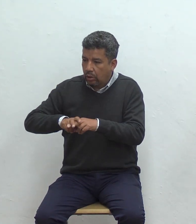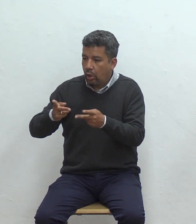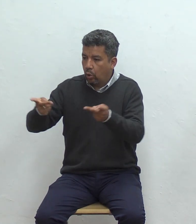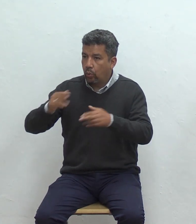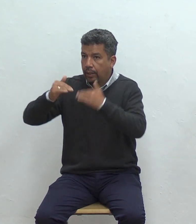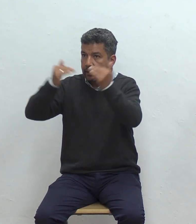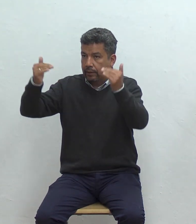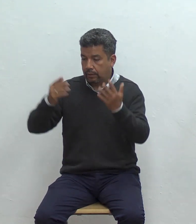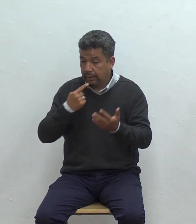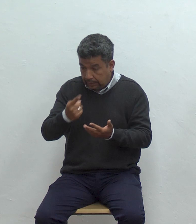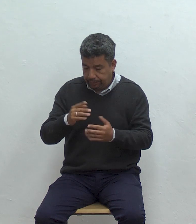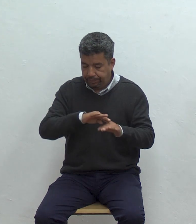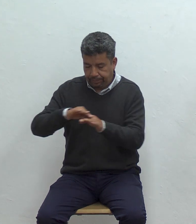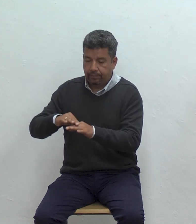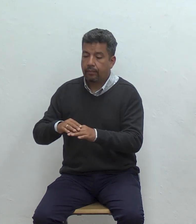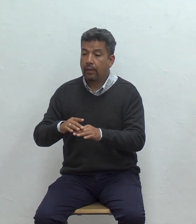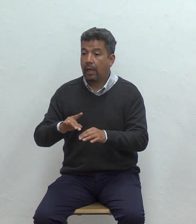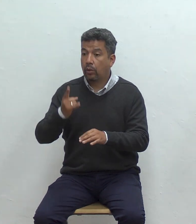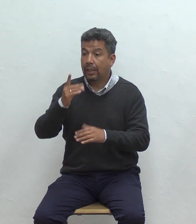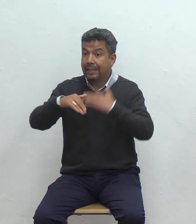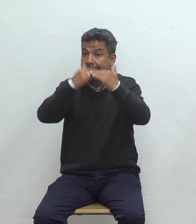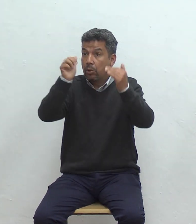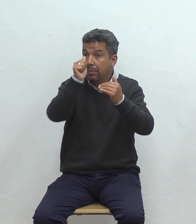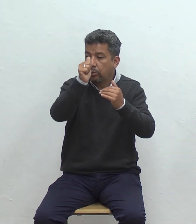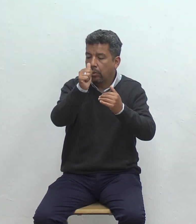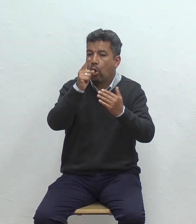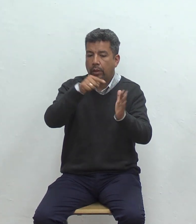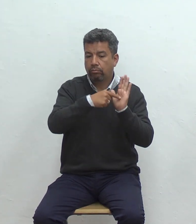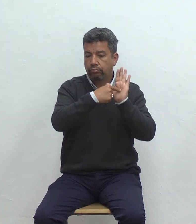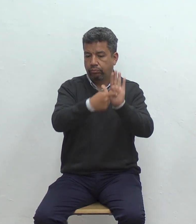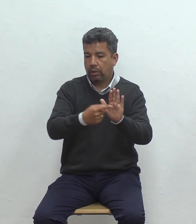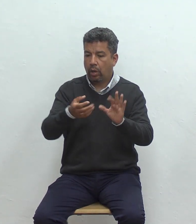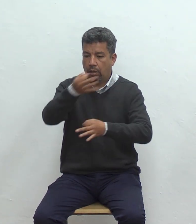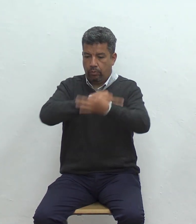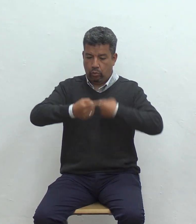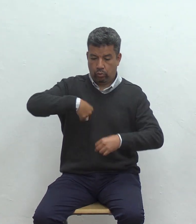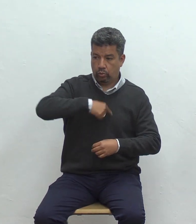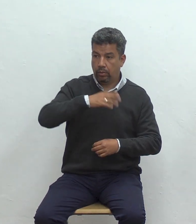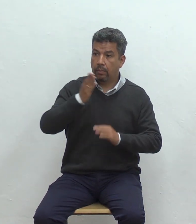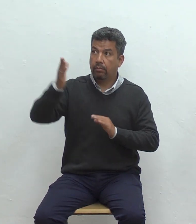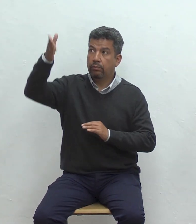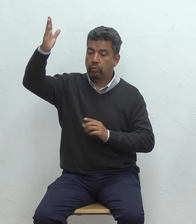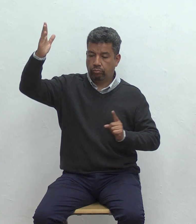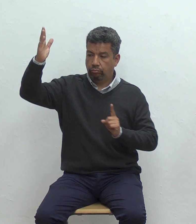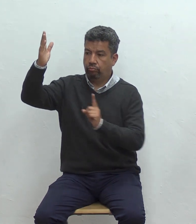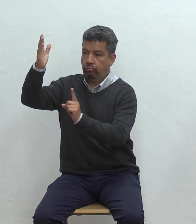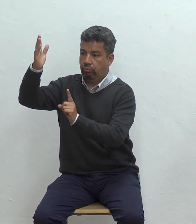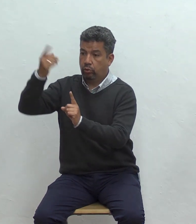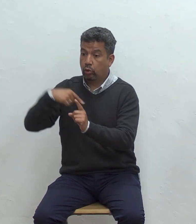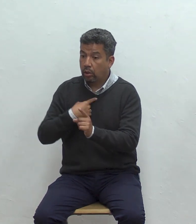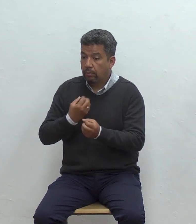celestiales. Dice, sino en el cielo mismo para presentarse ahora por nosotros ante Dios. Y no